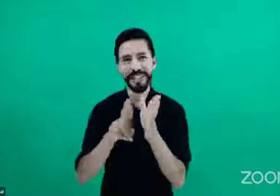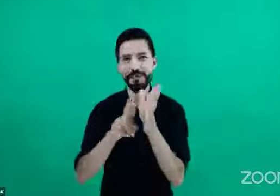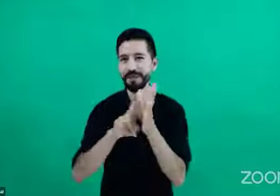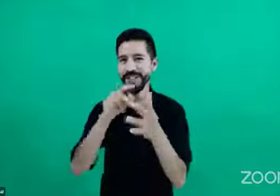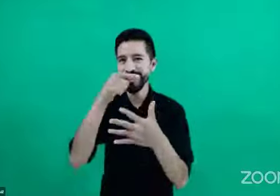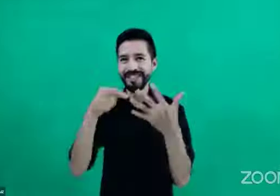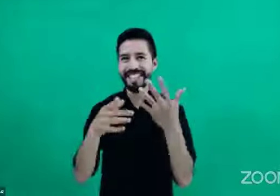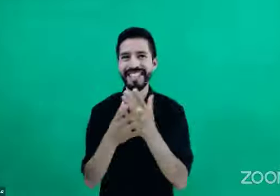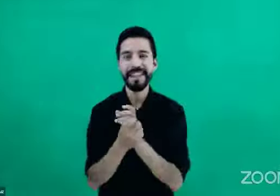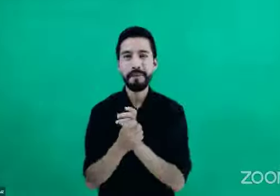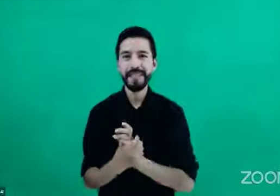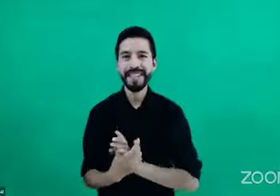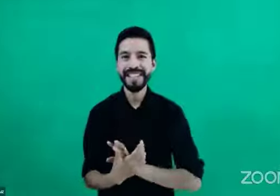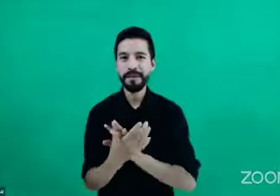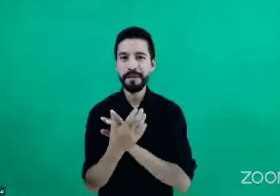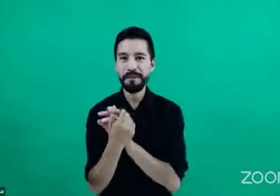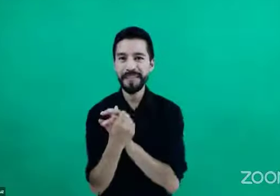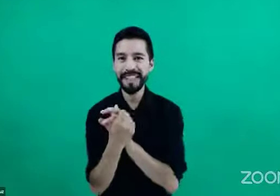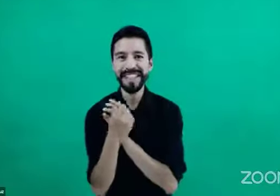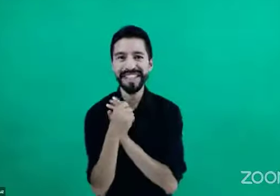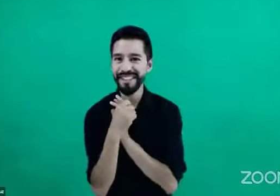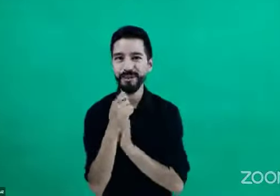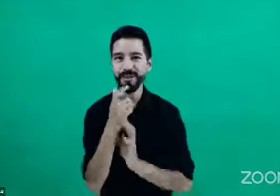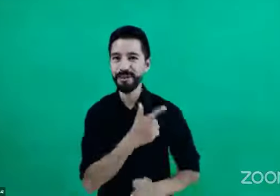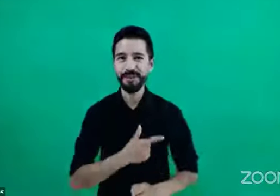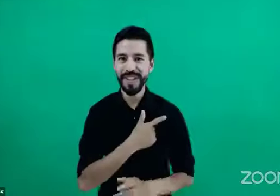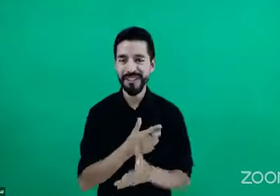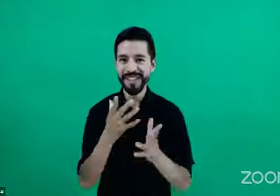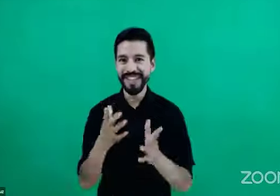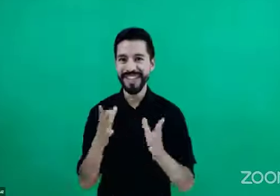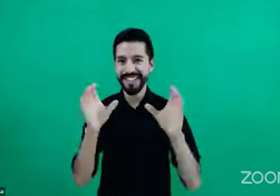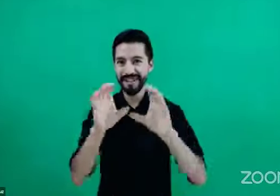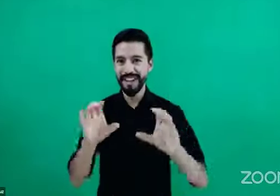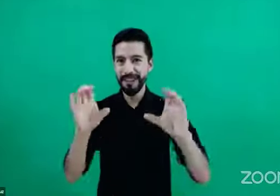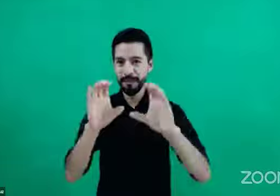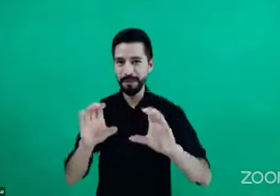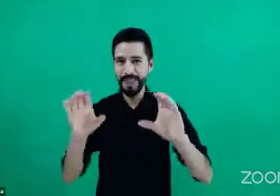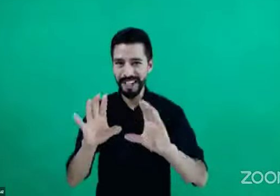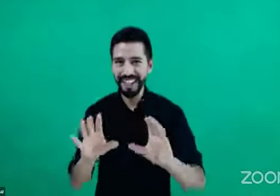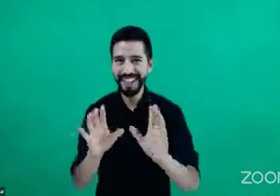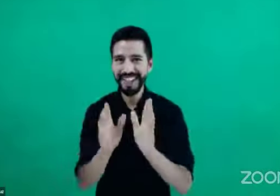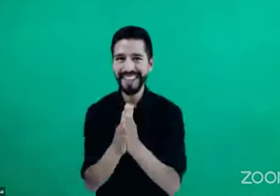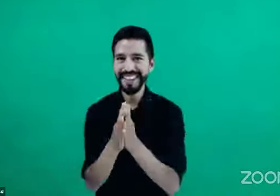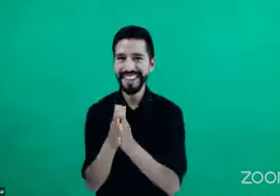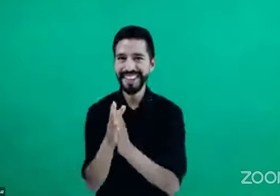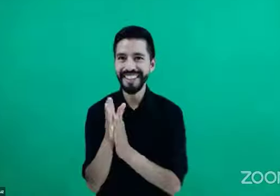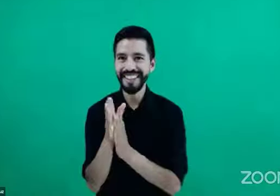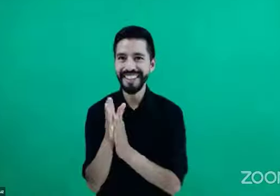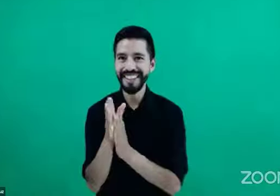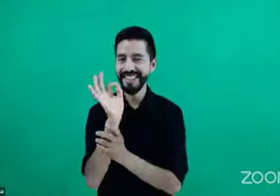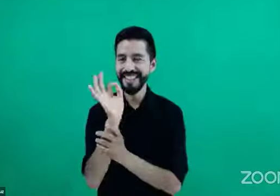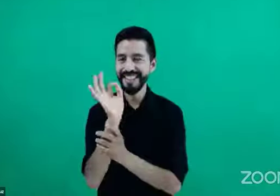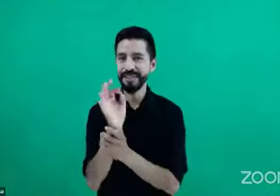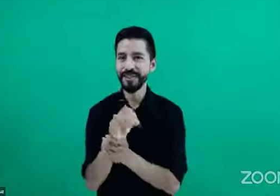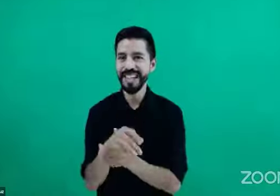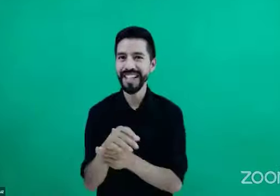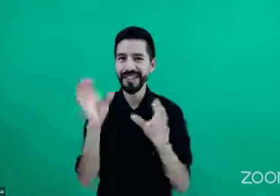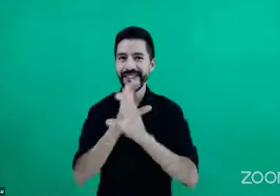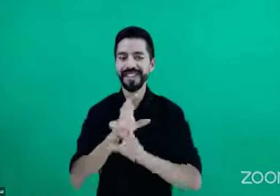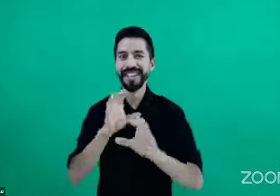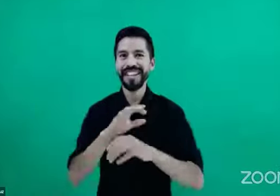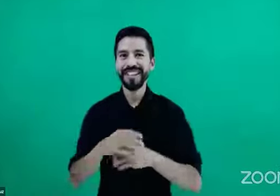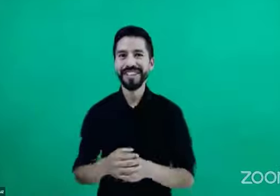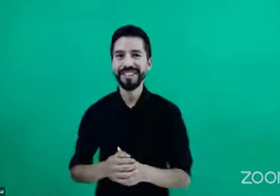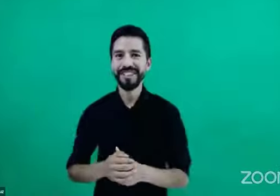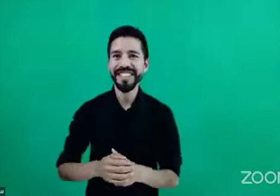entonces, y los ritmos. Entonces, si me permites, con gusto, nada más traigo la computadora y les elijo una